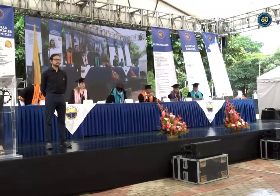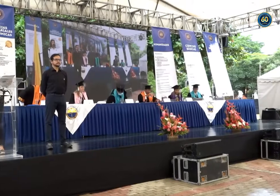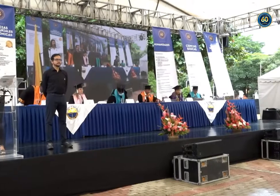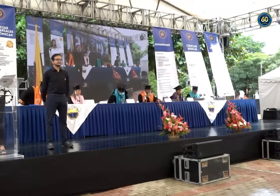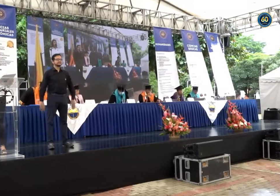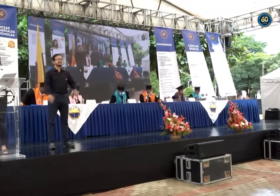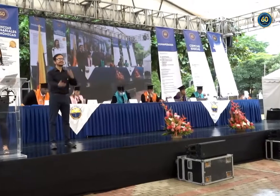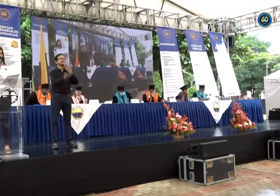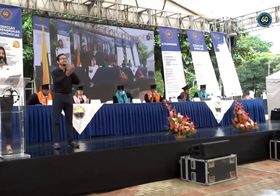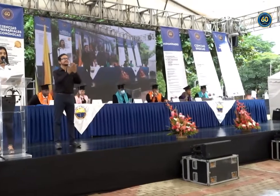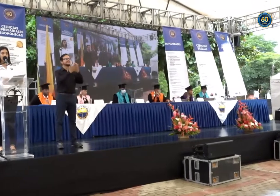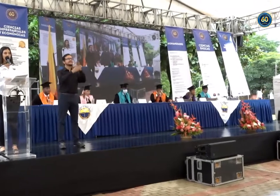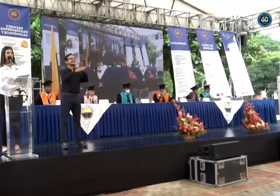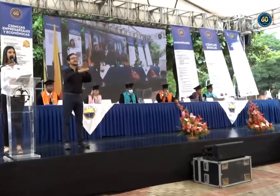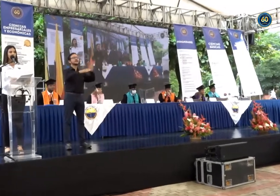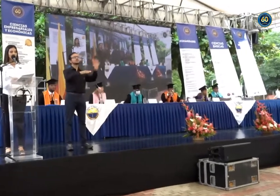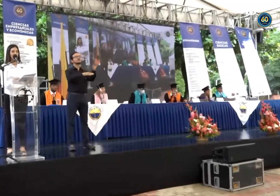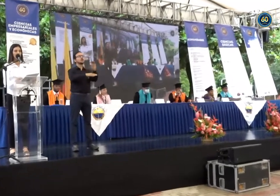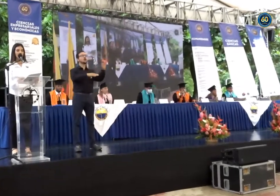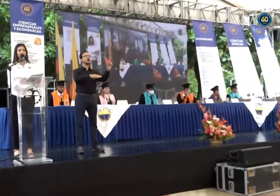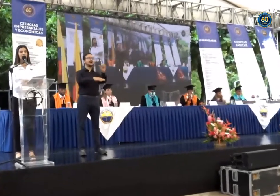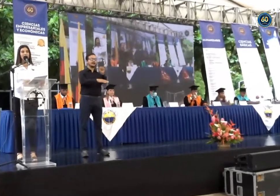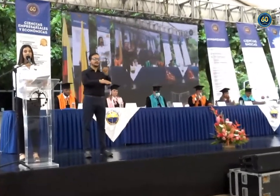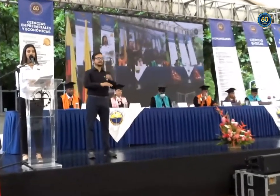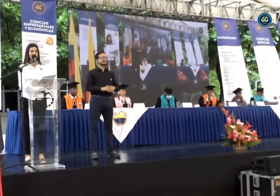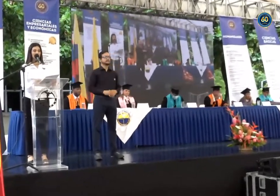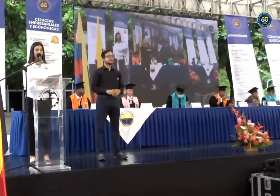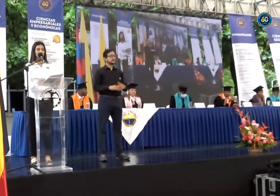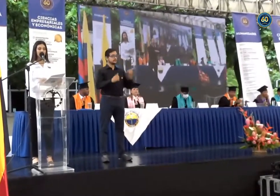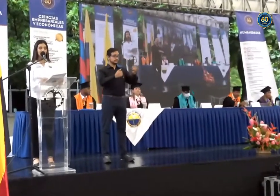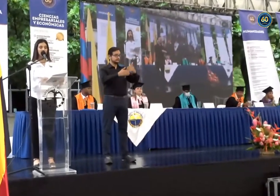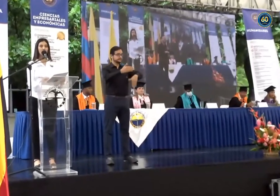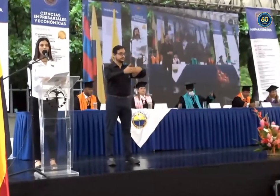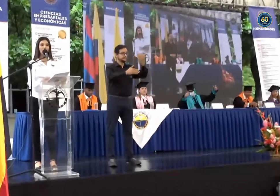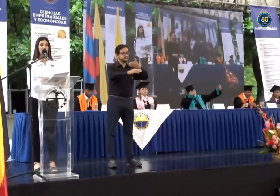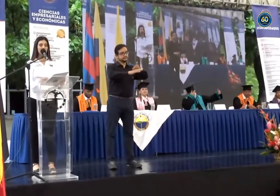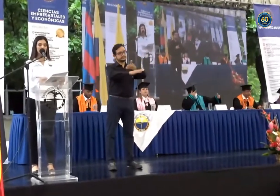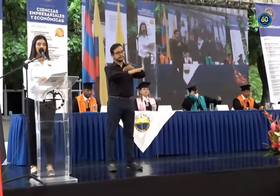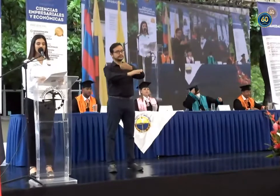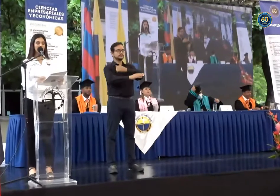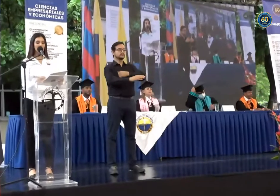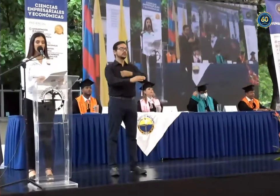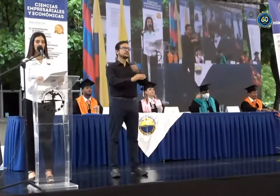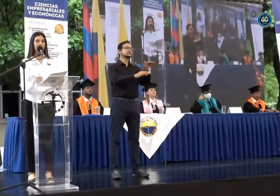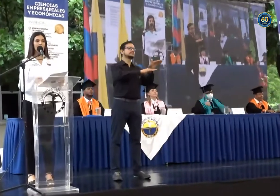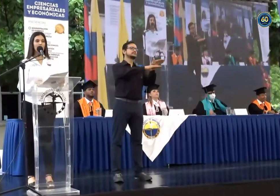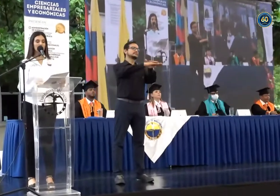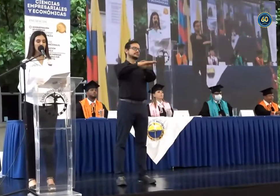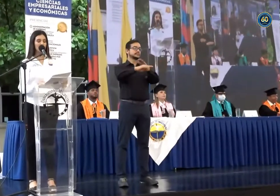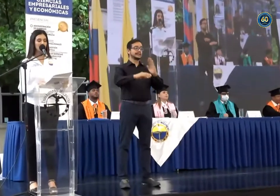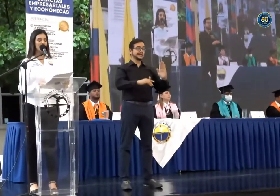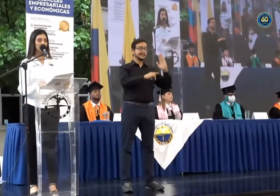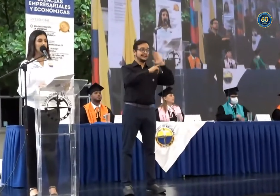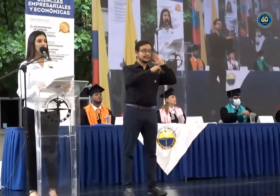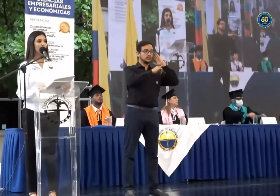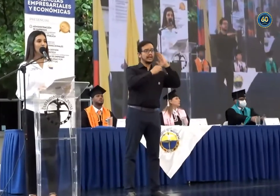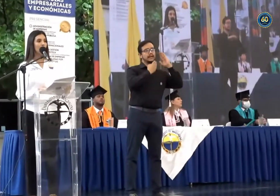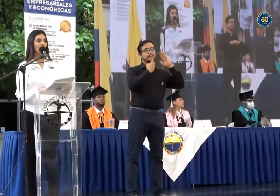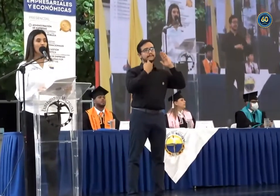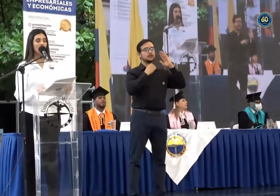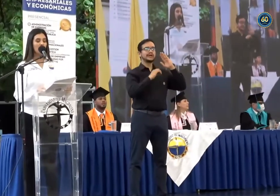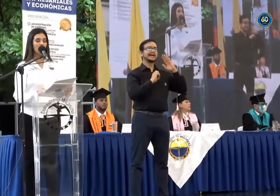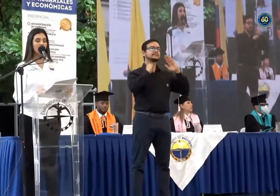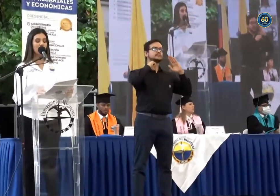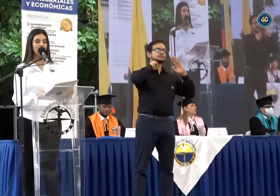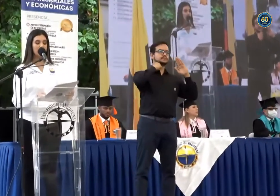Muy buenas tardes para todos y todas antes de dar inicio Solicito a todos los presentes activar sus celulares en modo silencioso